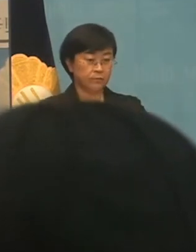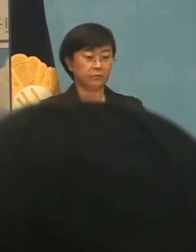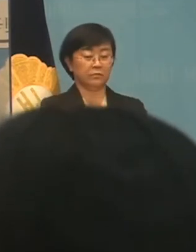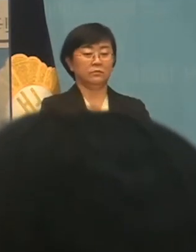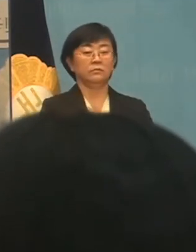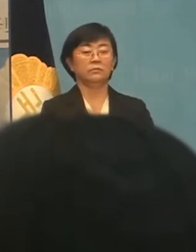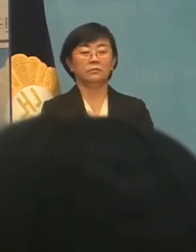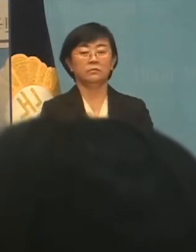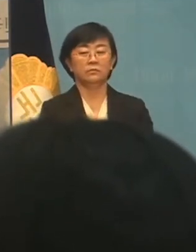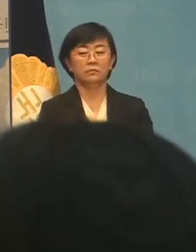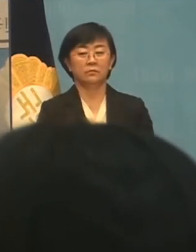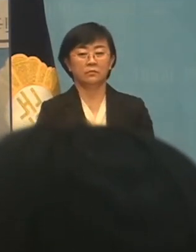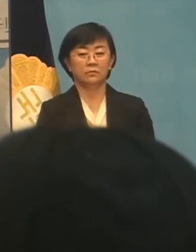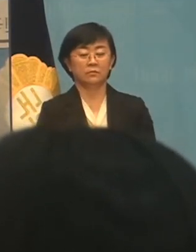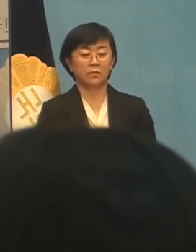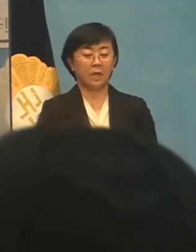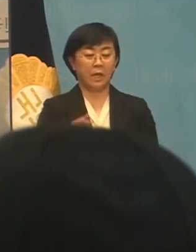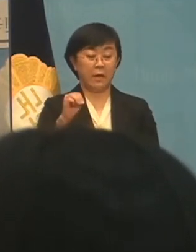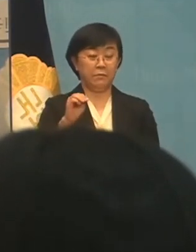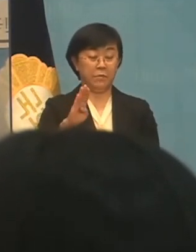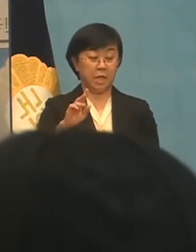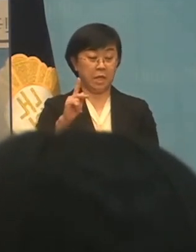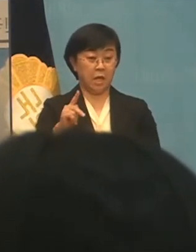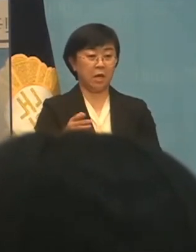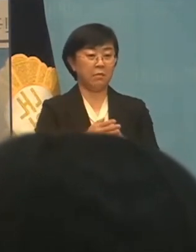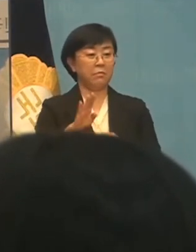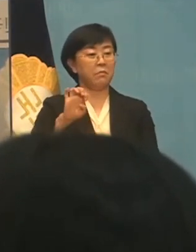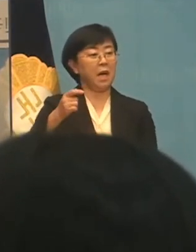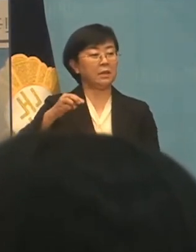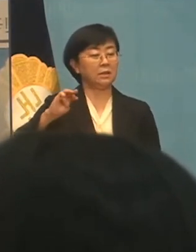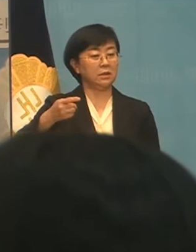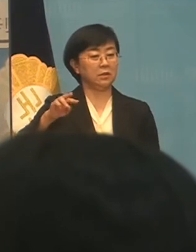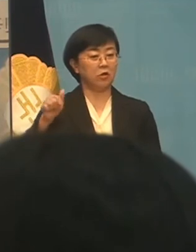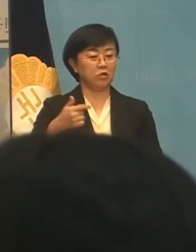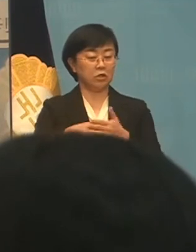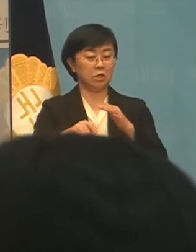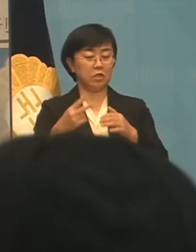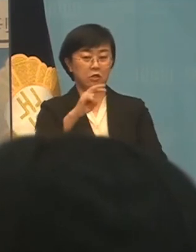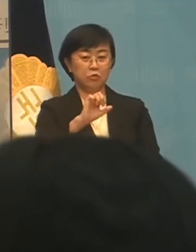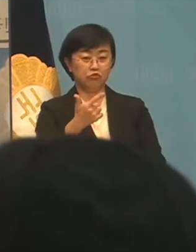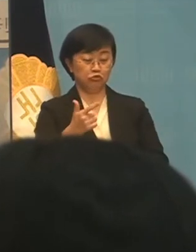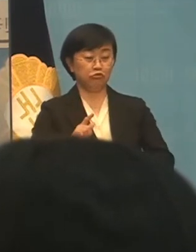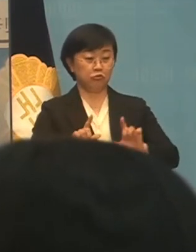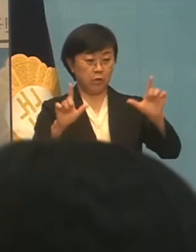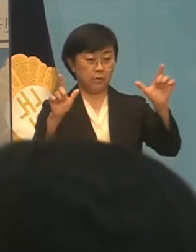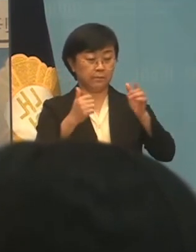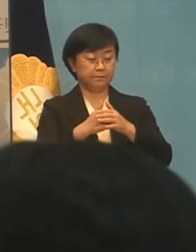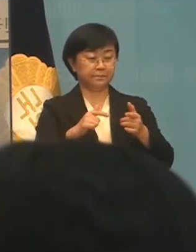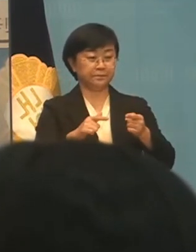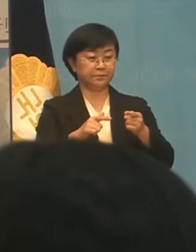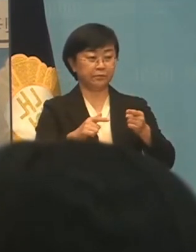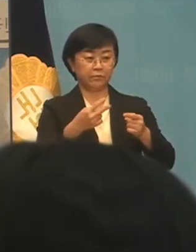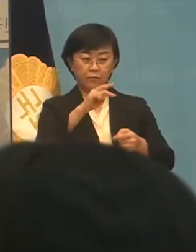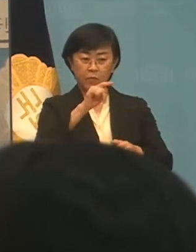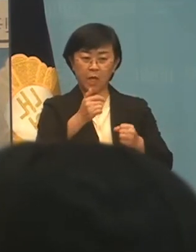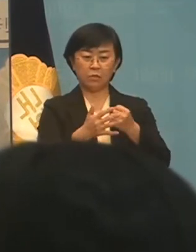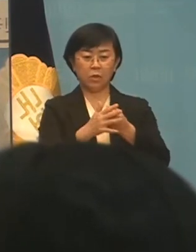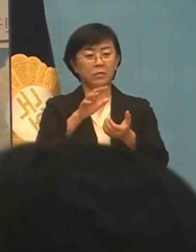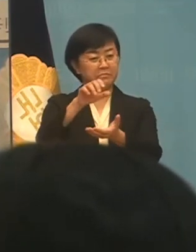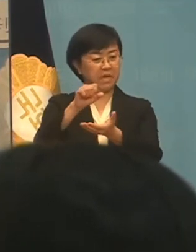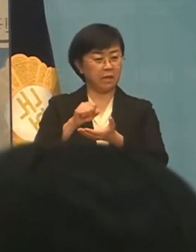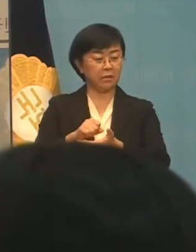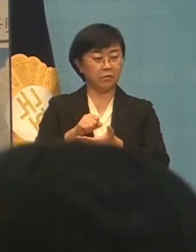되어버렸습니다. MBK 파트너스는 2016년 두산공작기계를 두산인프라코어로부터